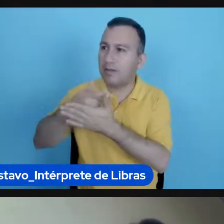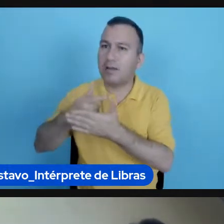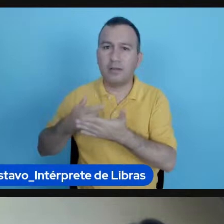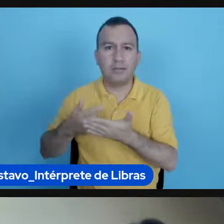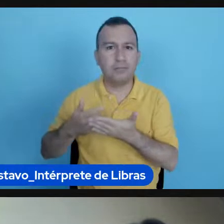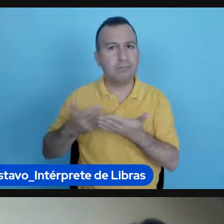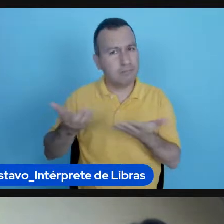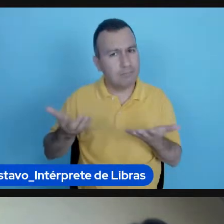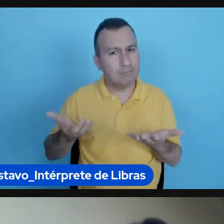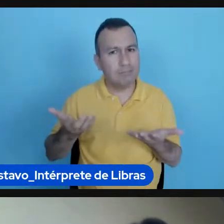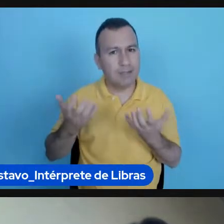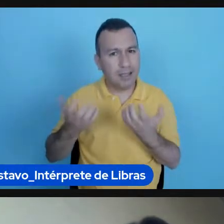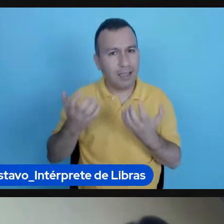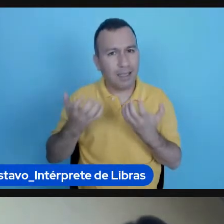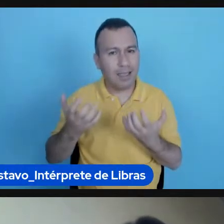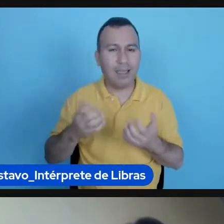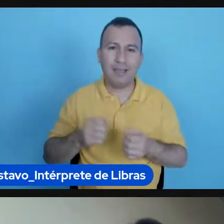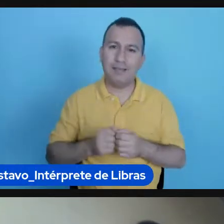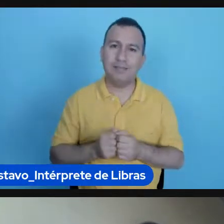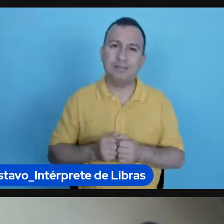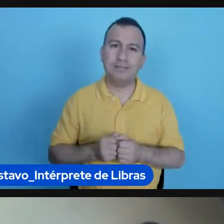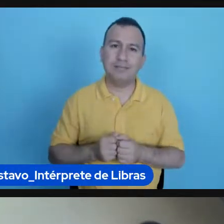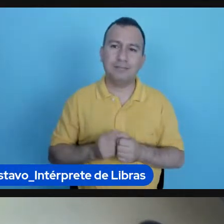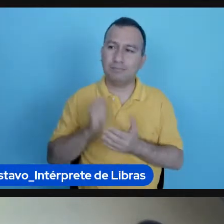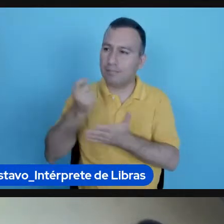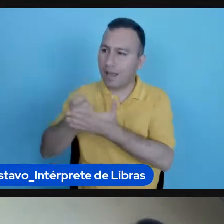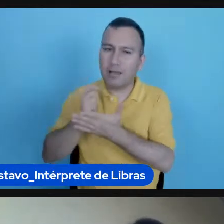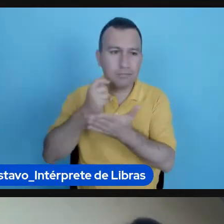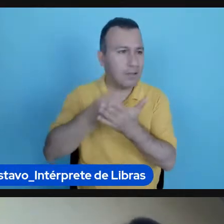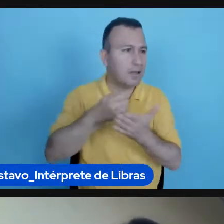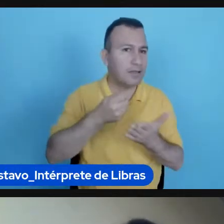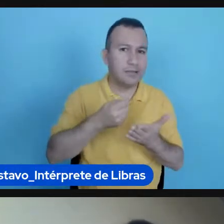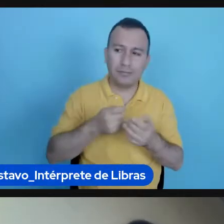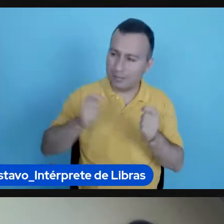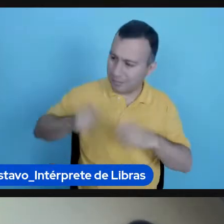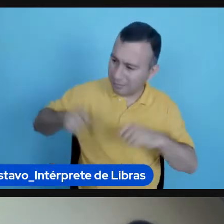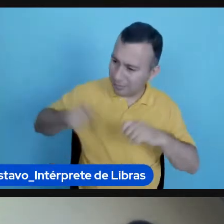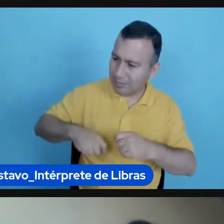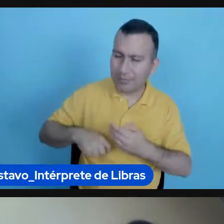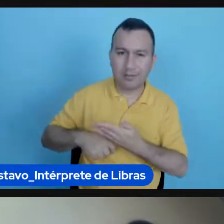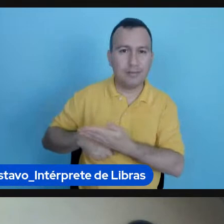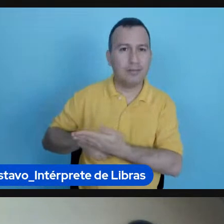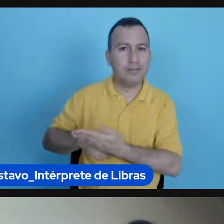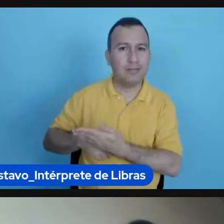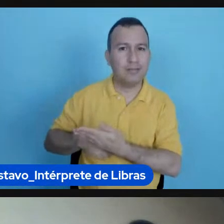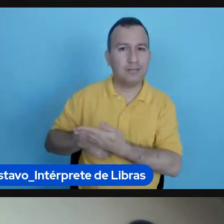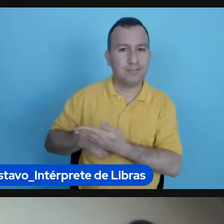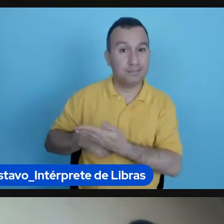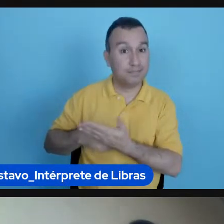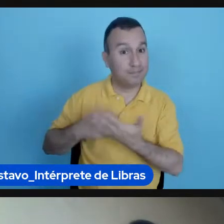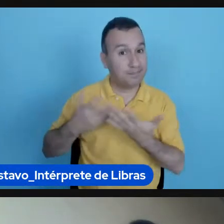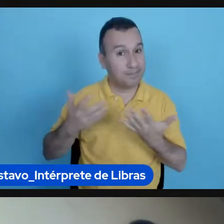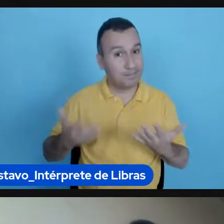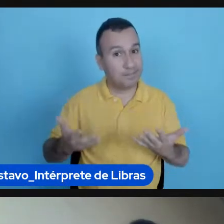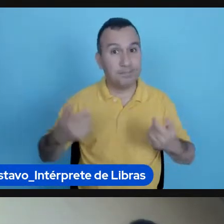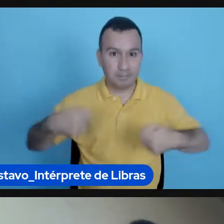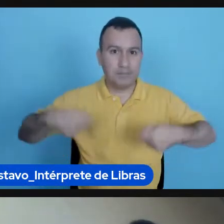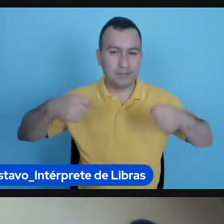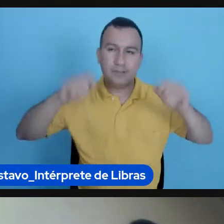consumidor em potencial? Então, eu acho que é uma questão a ser pensada.